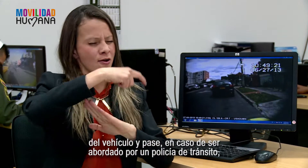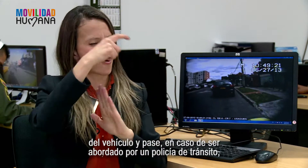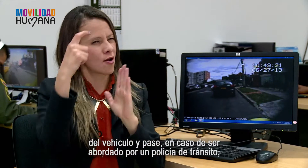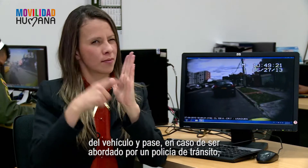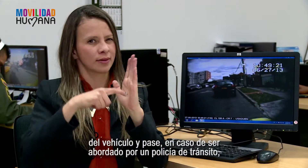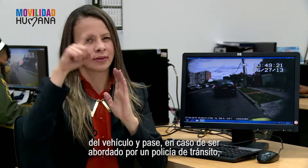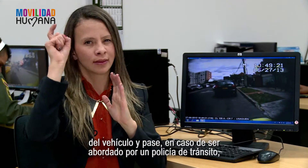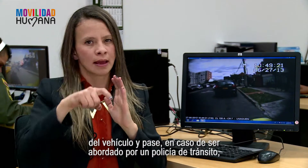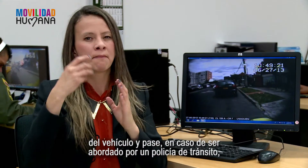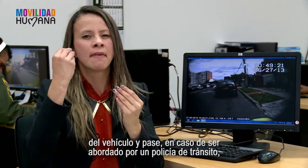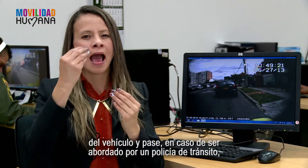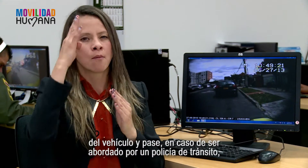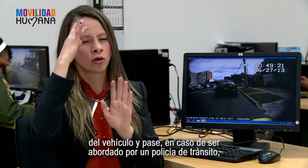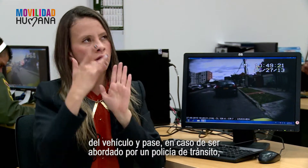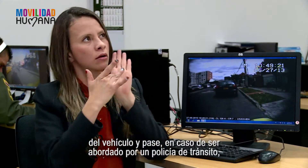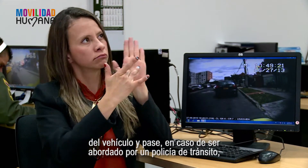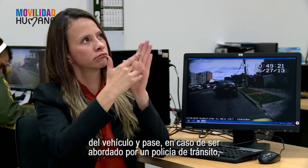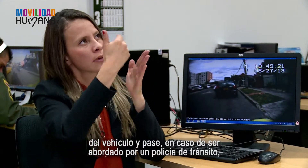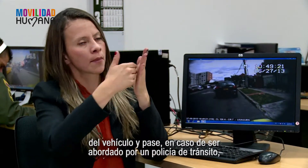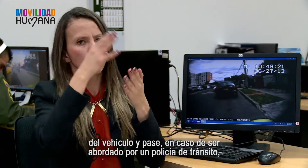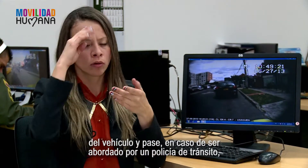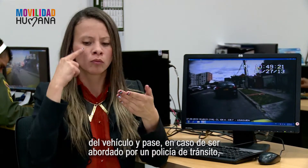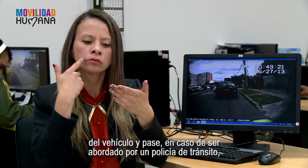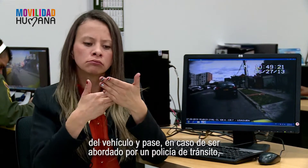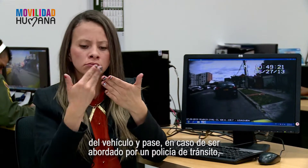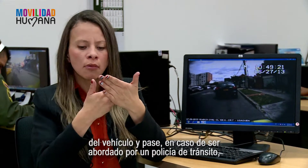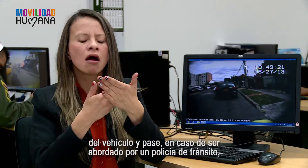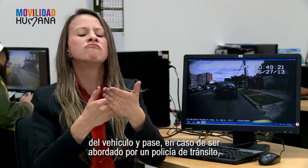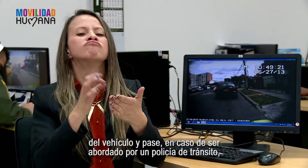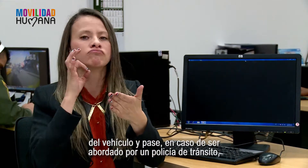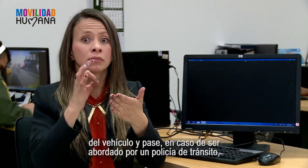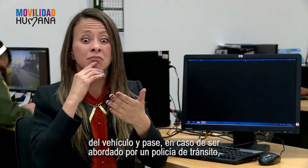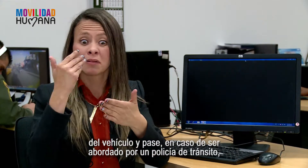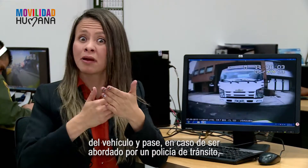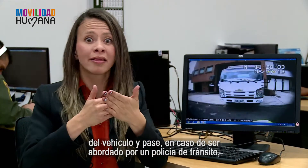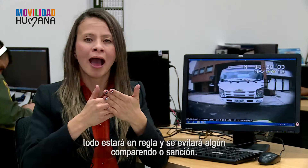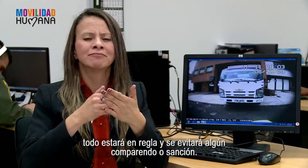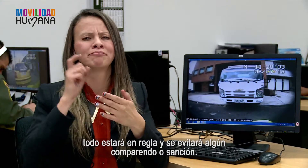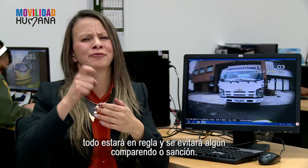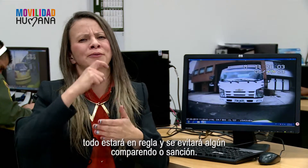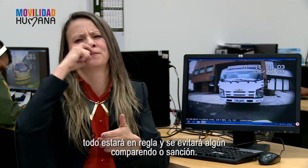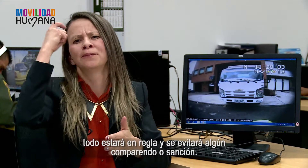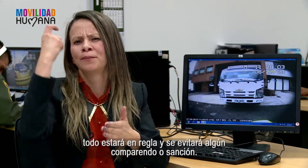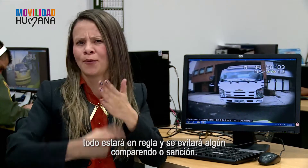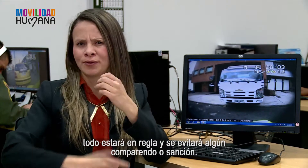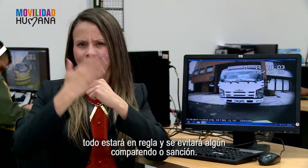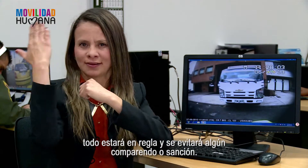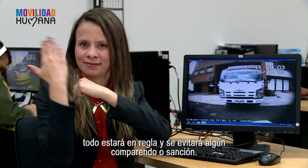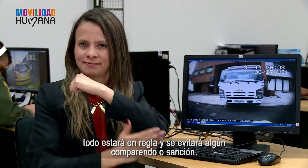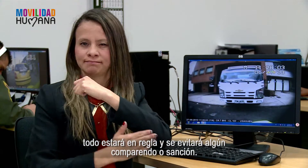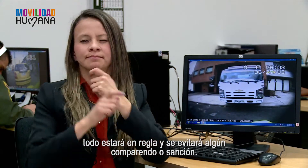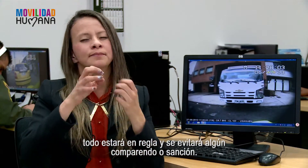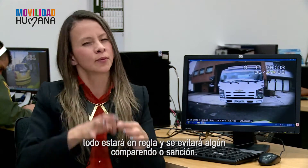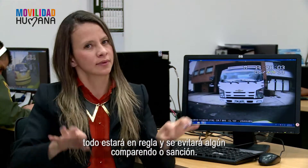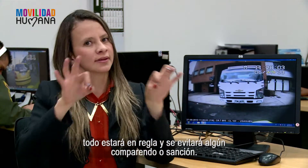vehículo y pase. En caso de ser abordado por un policía de tránsito, todo estará en regla y se evitará